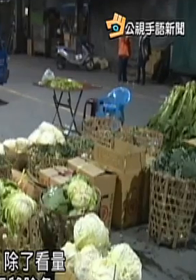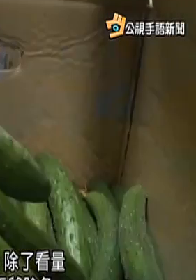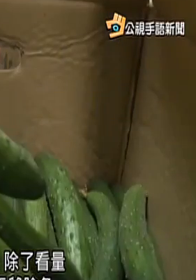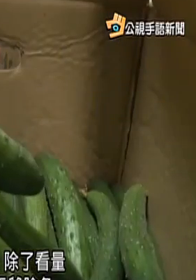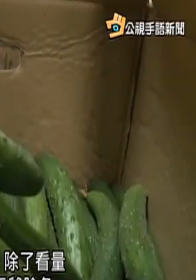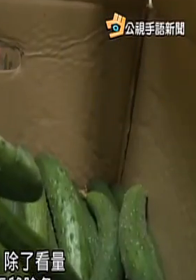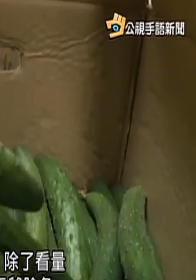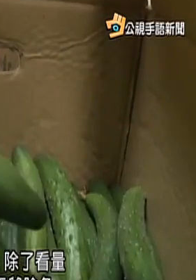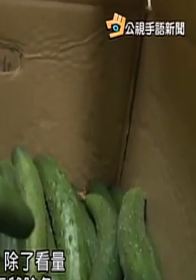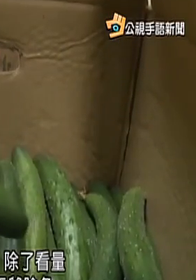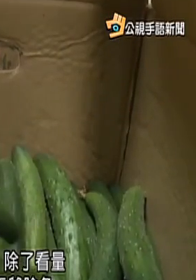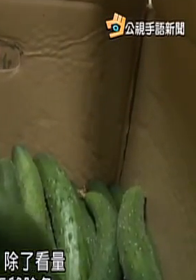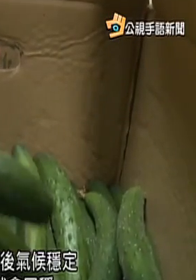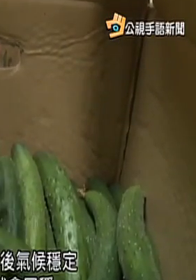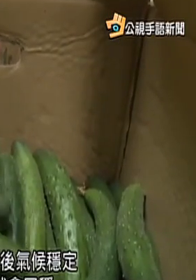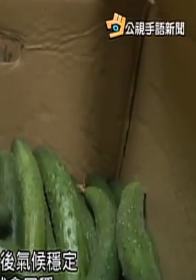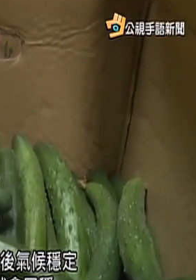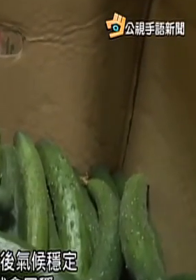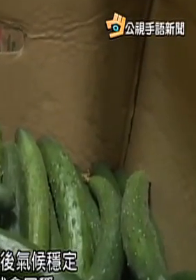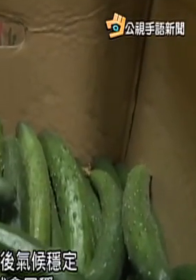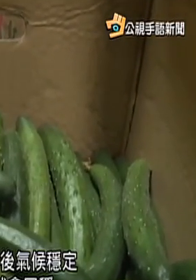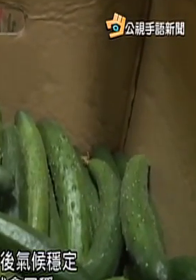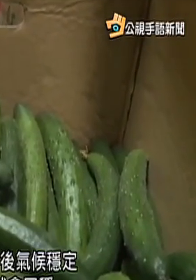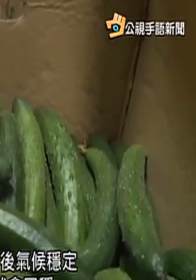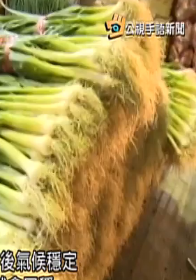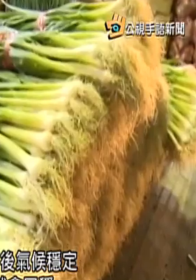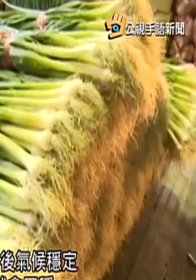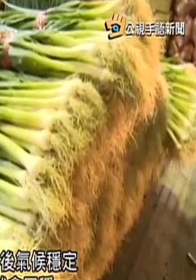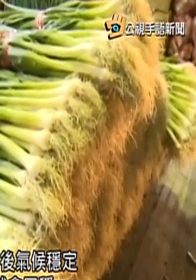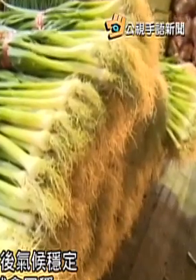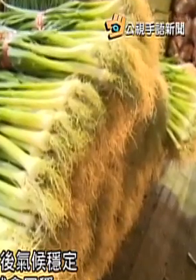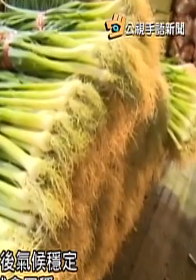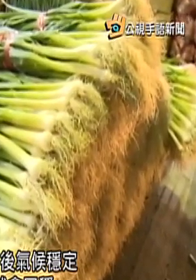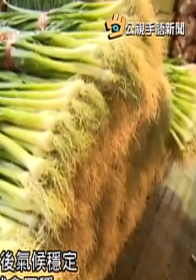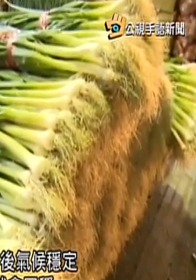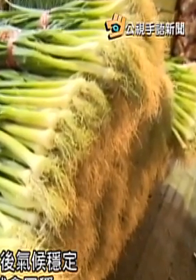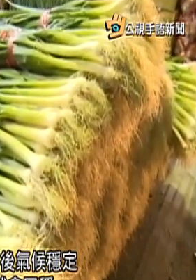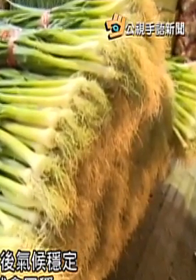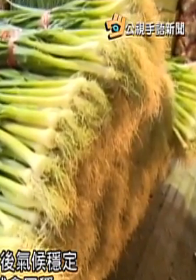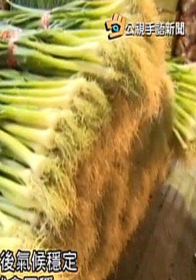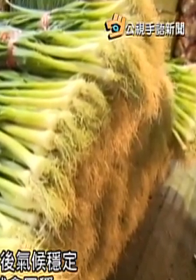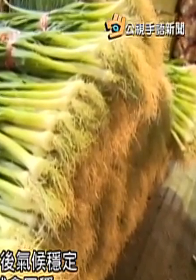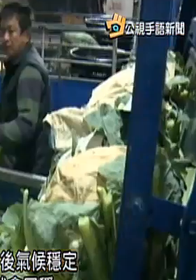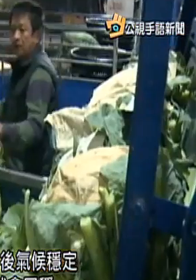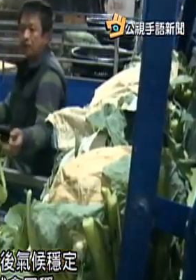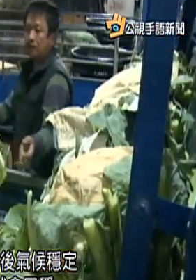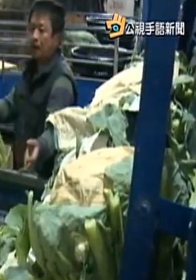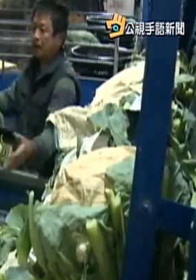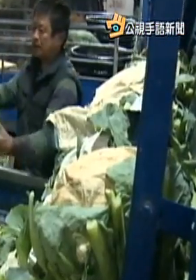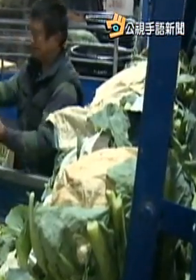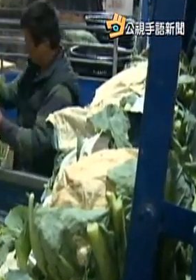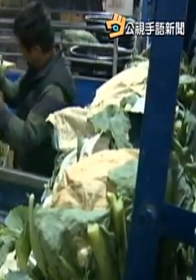老天爷的脸色，不排除清明节后气候稳定，部分的菜价就会回稳。记者黄柳、张国良台北报道。